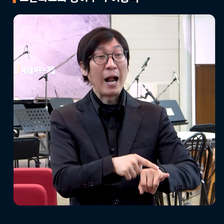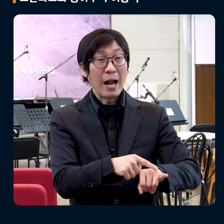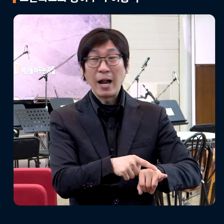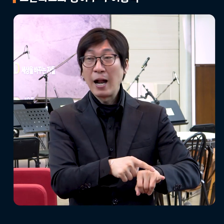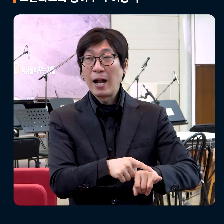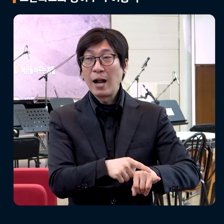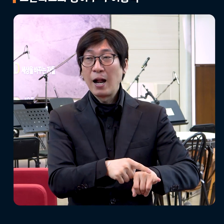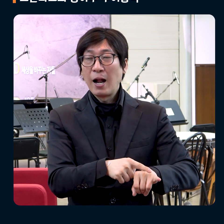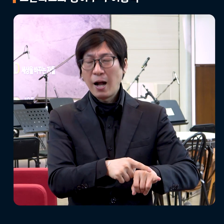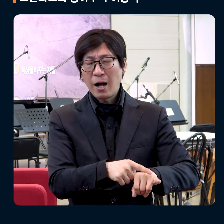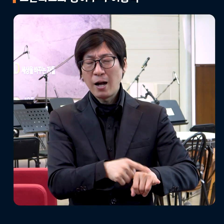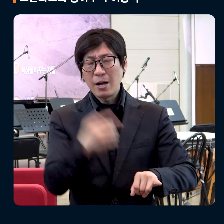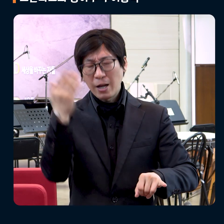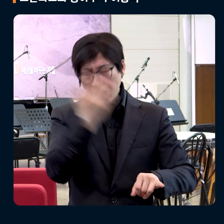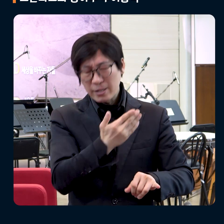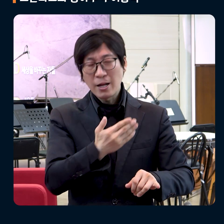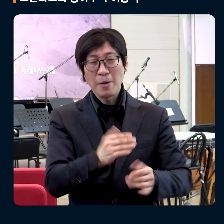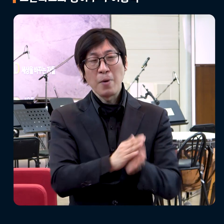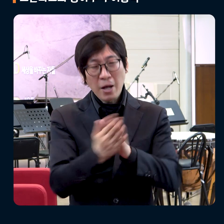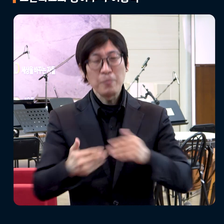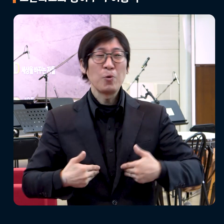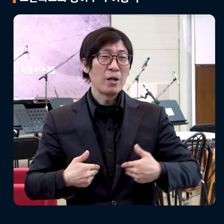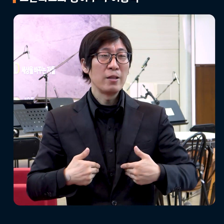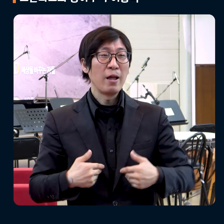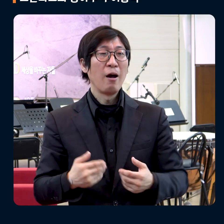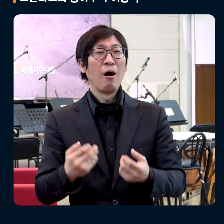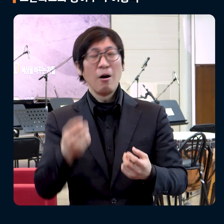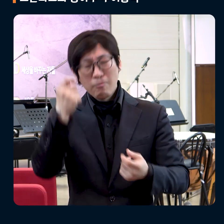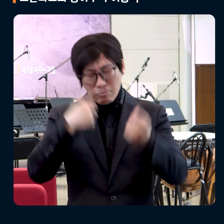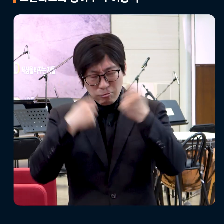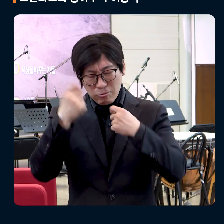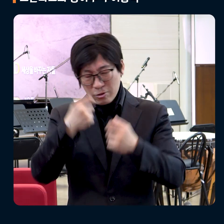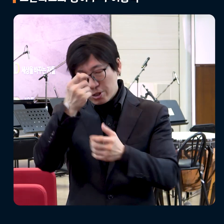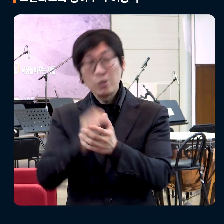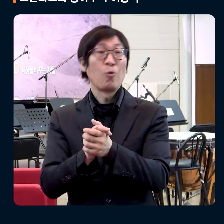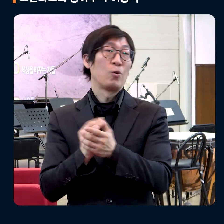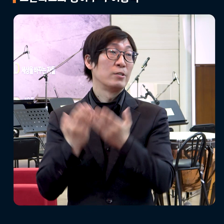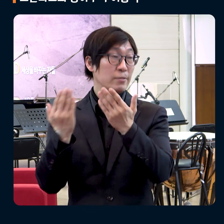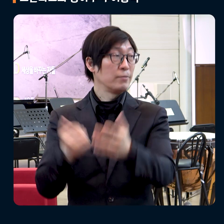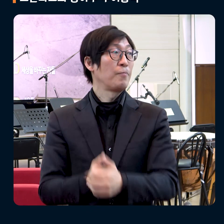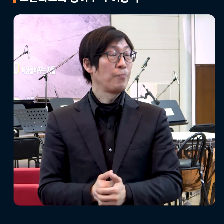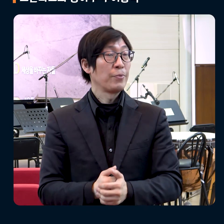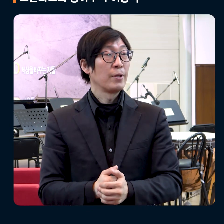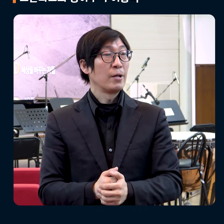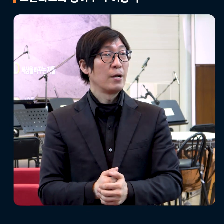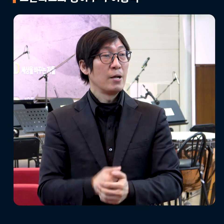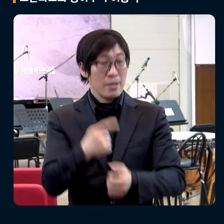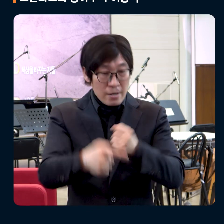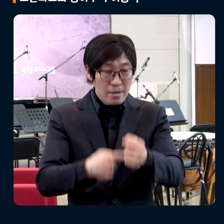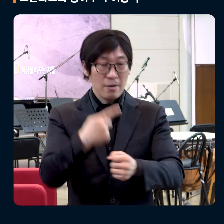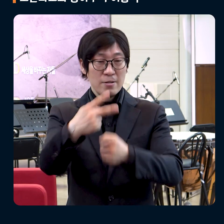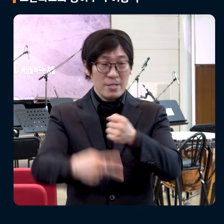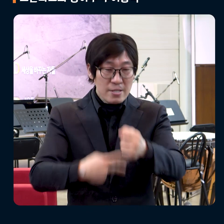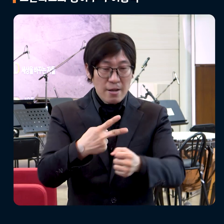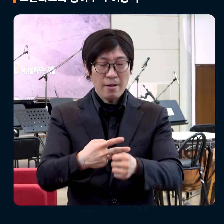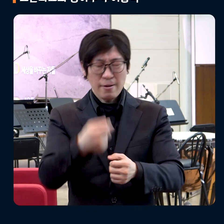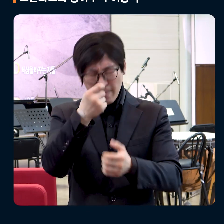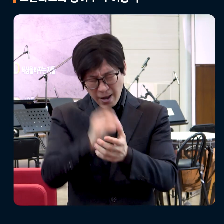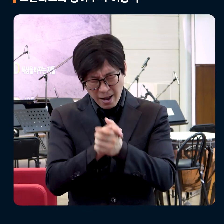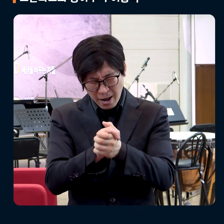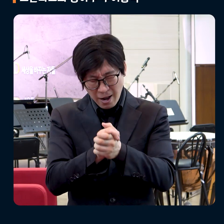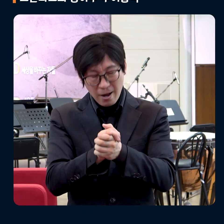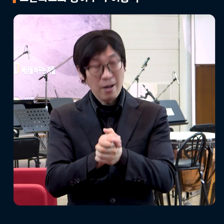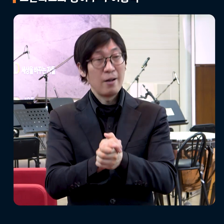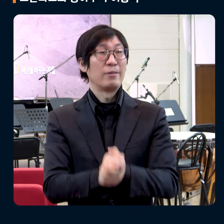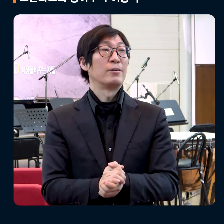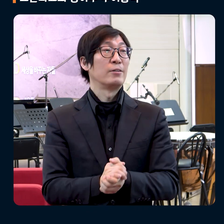하나님 우리 딸 청결해야 되는데 다시 돌아야 되는데 어떡합니까? 하고 맨날 우는 거예요. 그렇게 여러분 2년